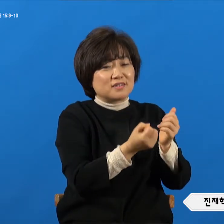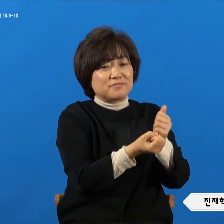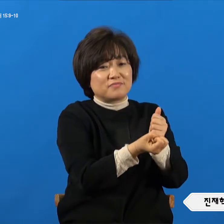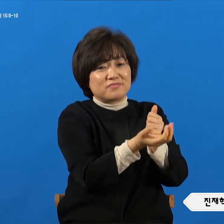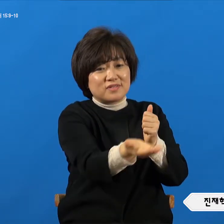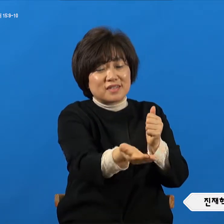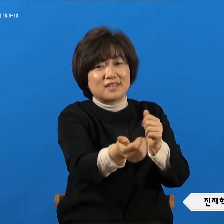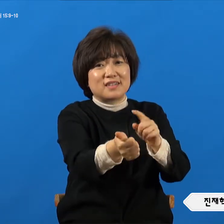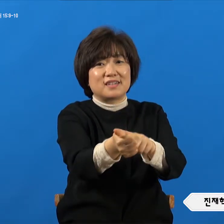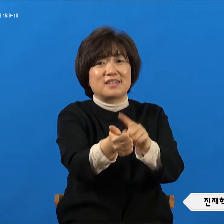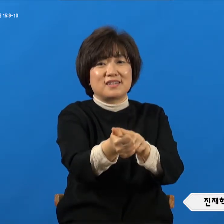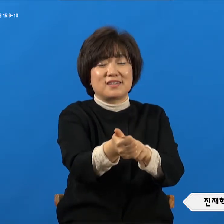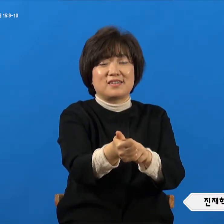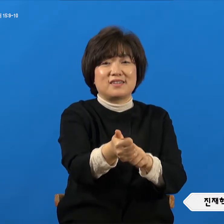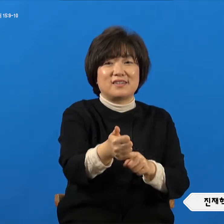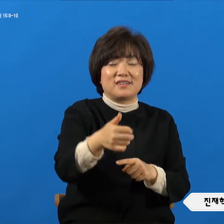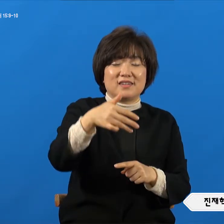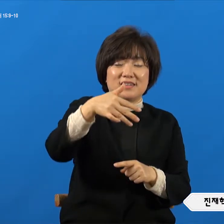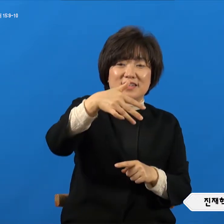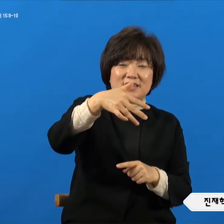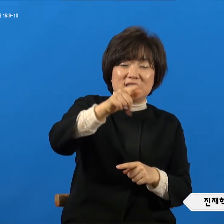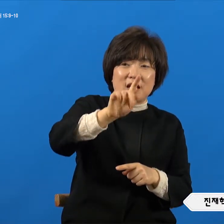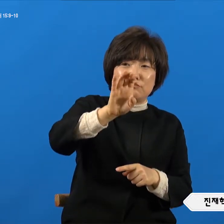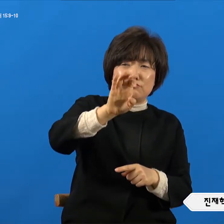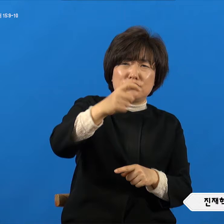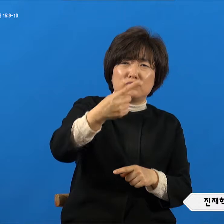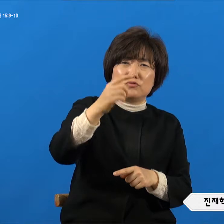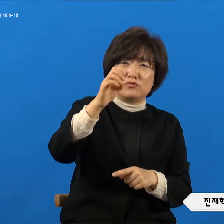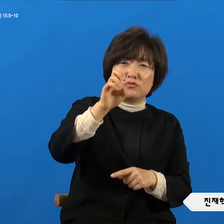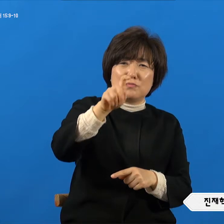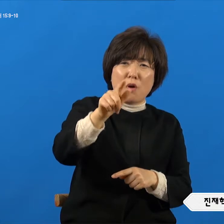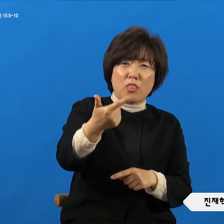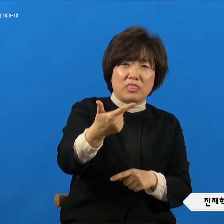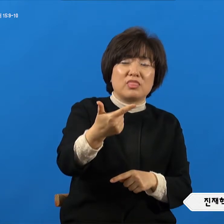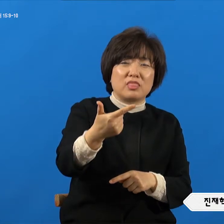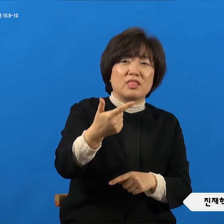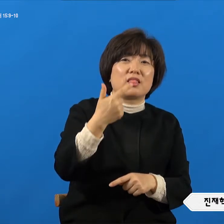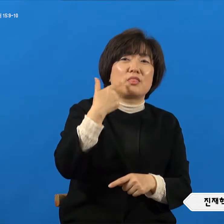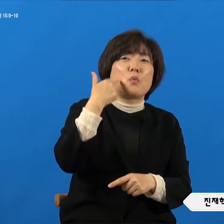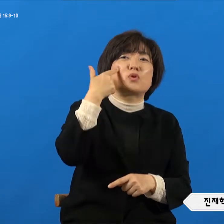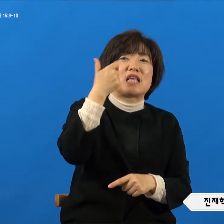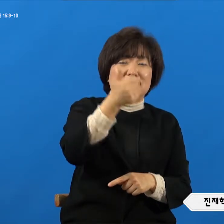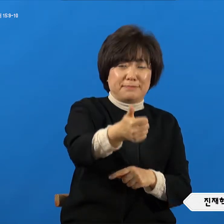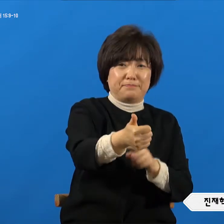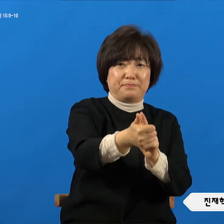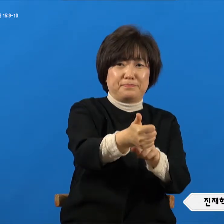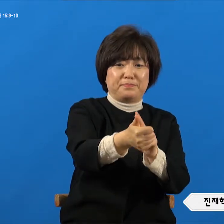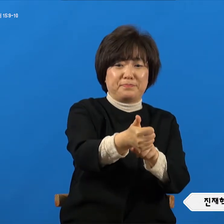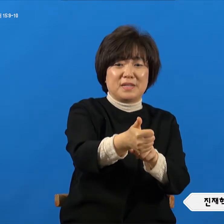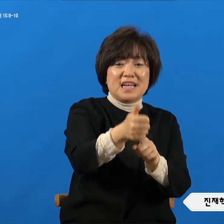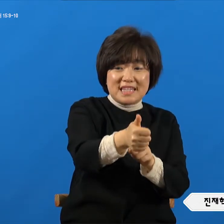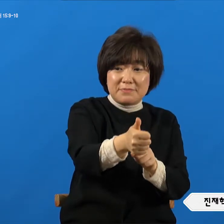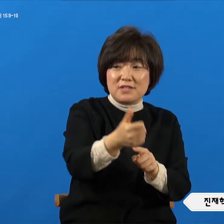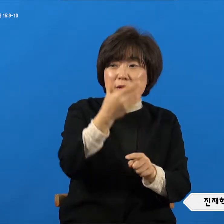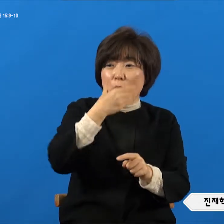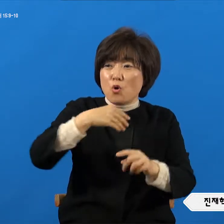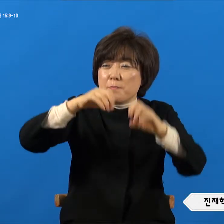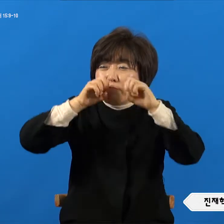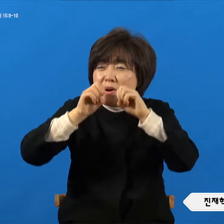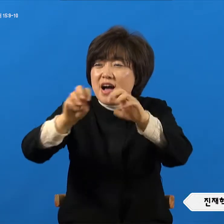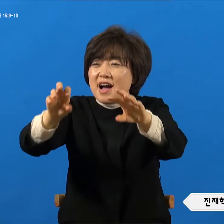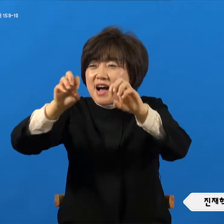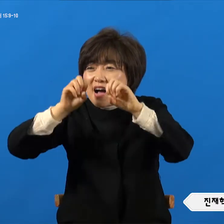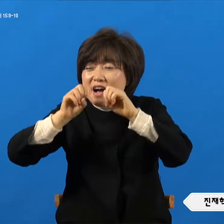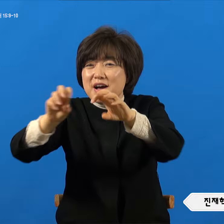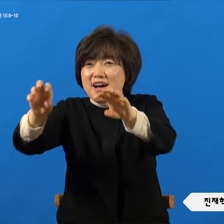윌버 챕먼이라는 목사님입니다. 그분이 또 복음을 위한 전도 대회를